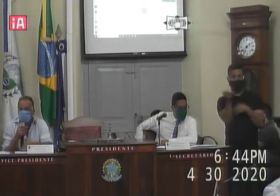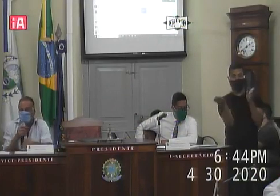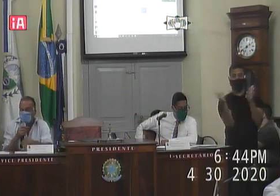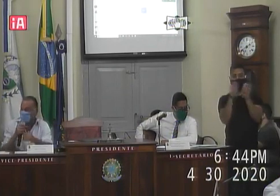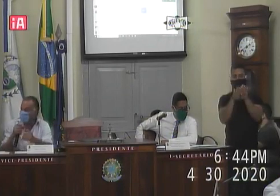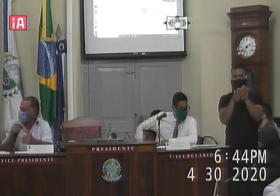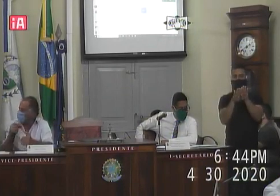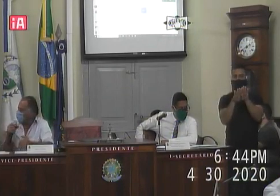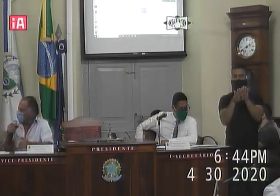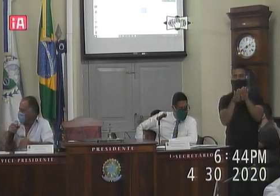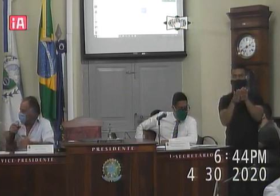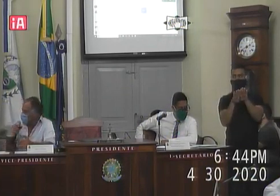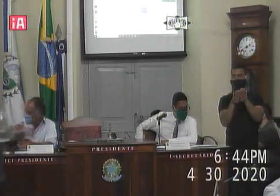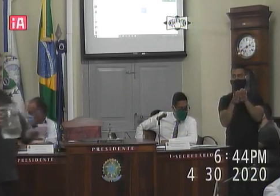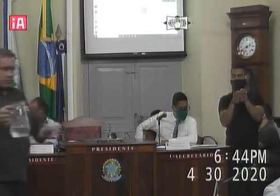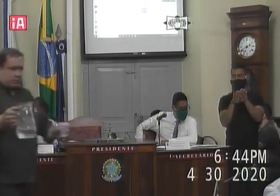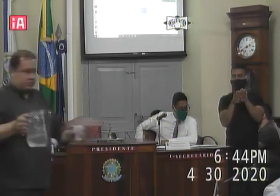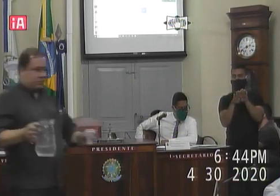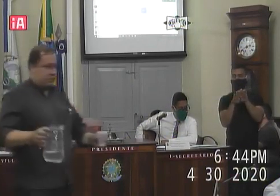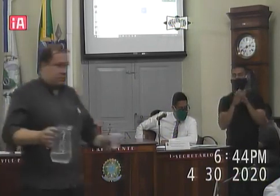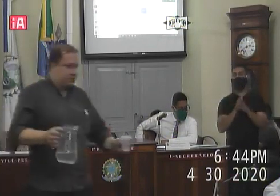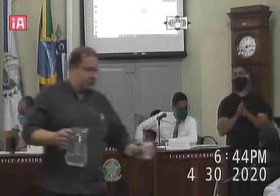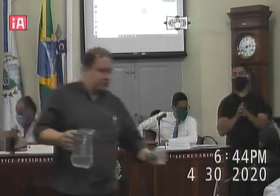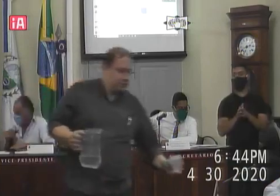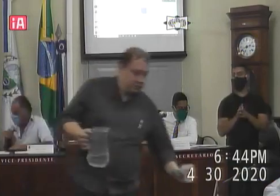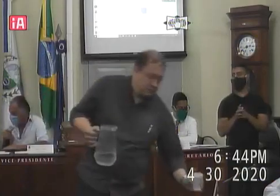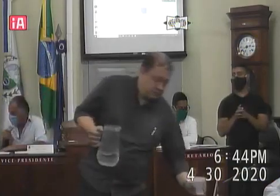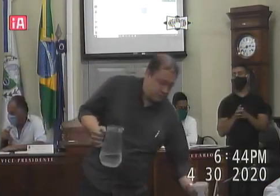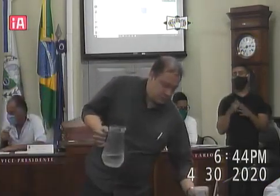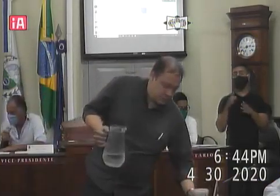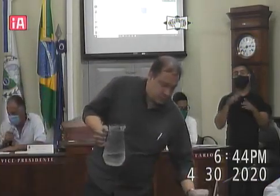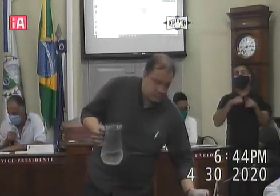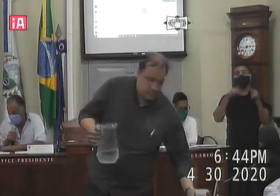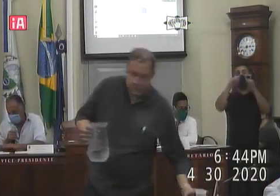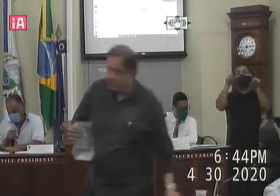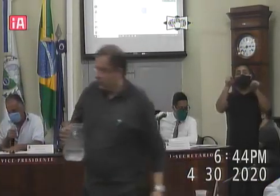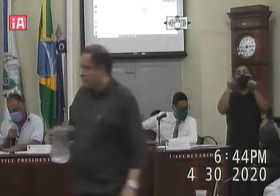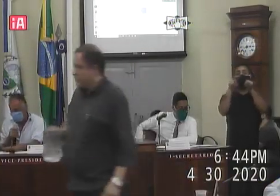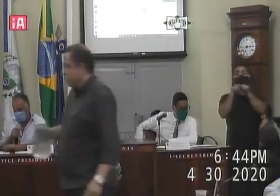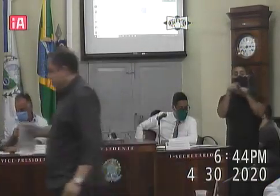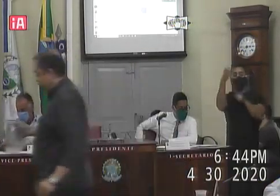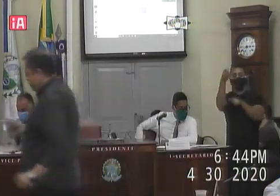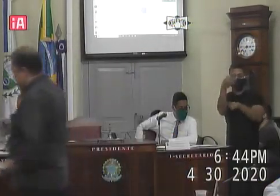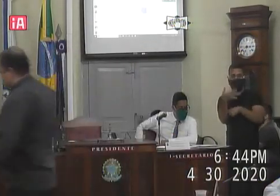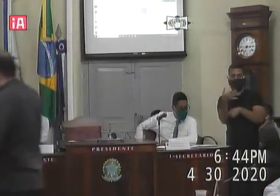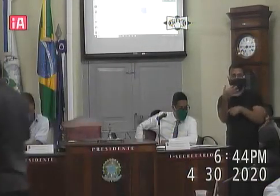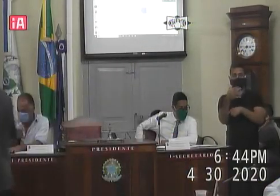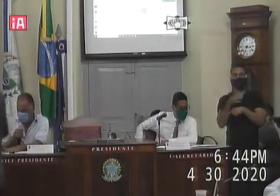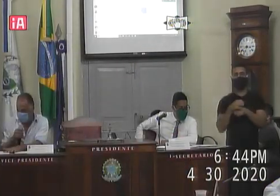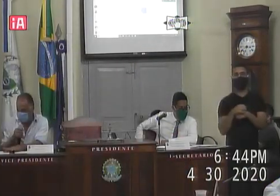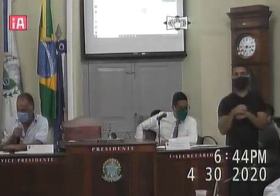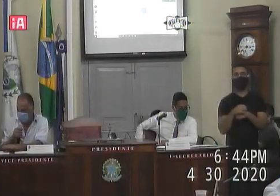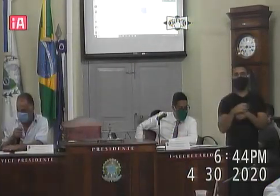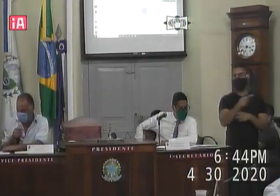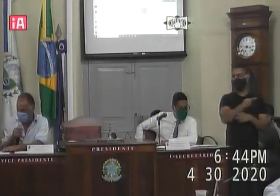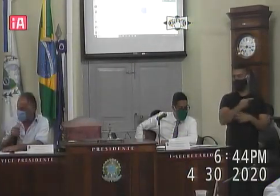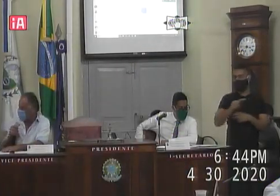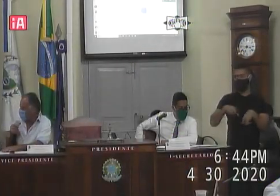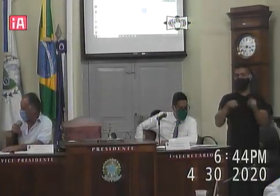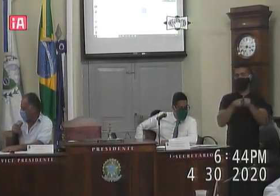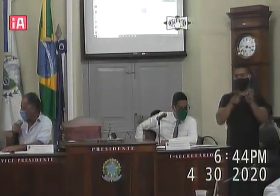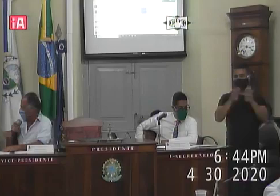fechada, com uma determinação que vai ser colocada hoje pela presidência e a